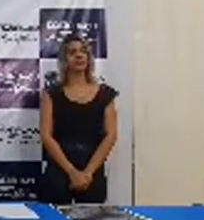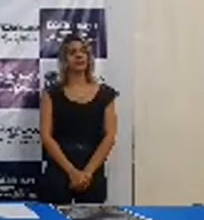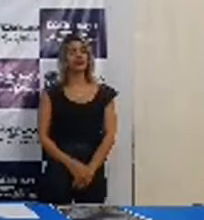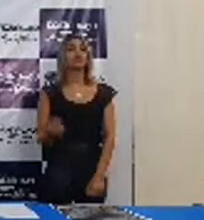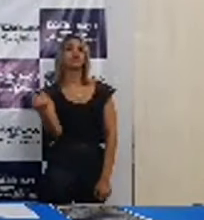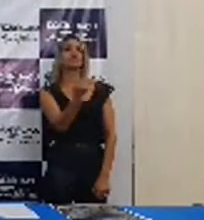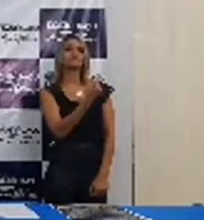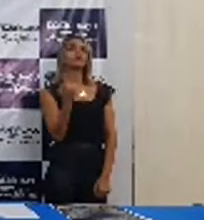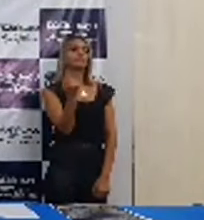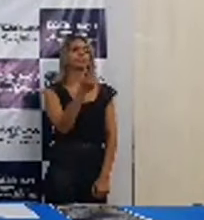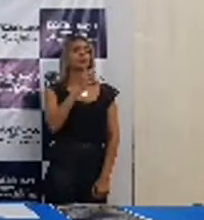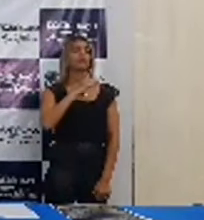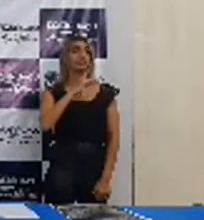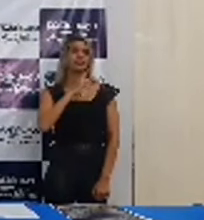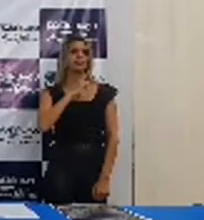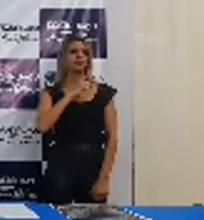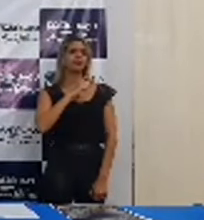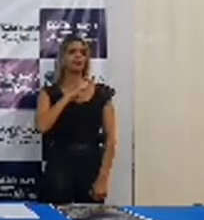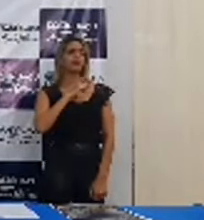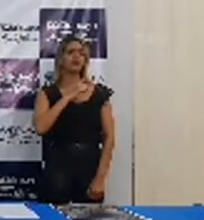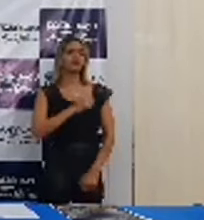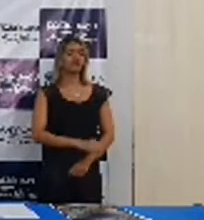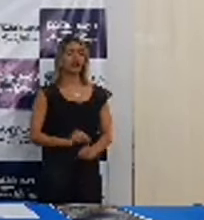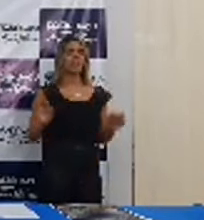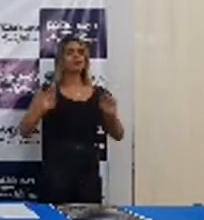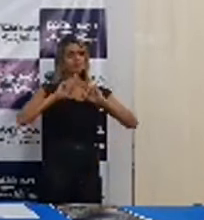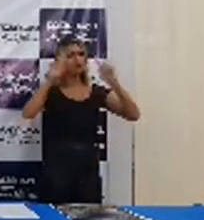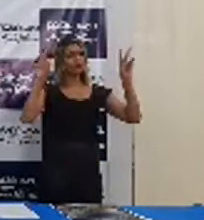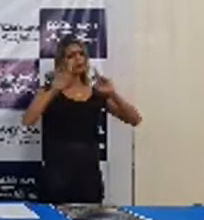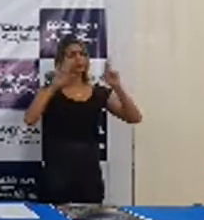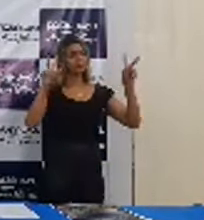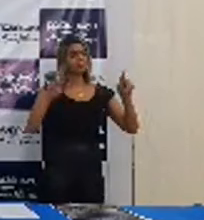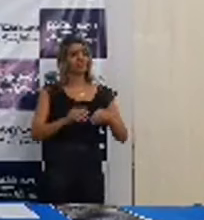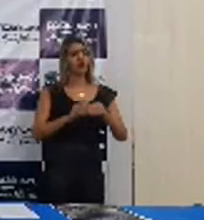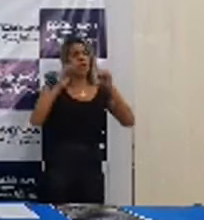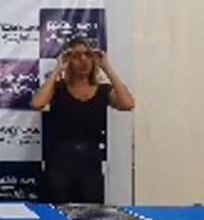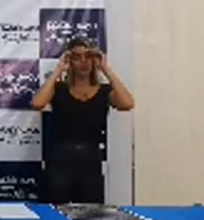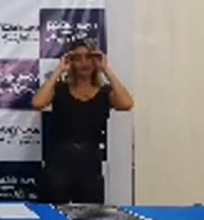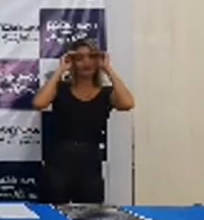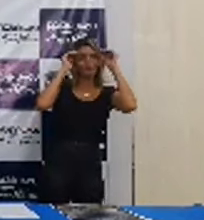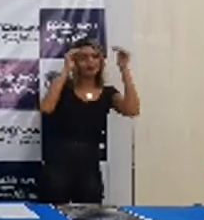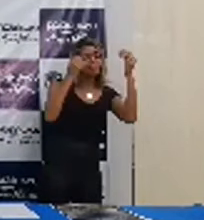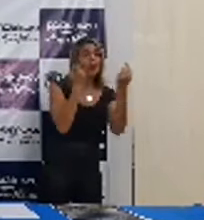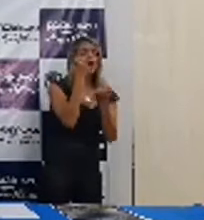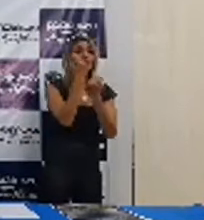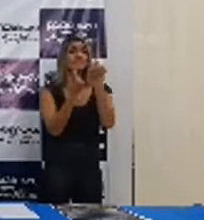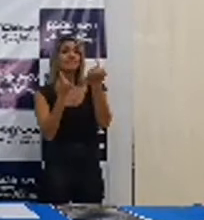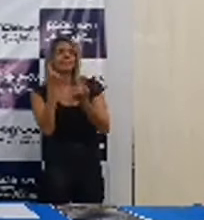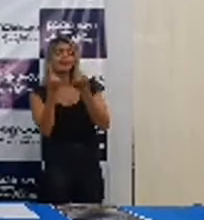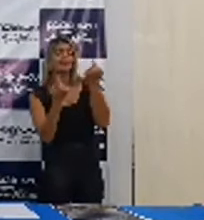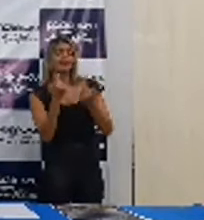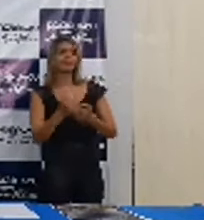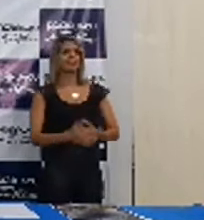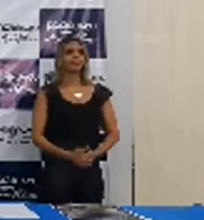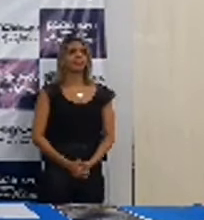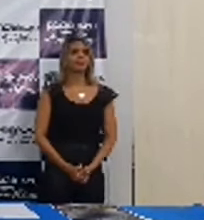trabalhar, conviver todos juntos. Um respeitando o outro. A pessoa parava na faixa, o outro parava para ele